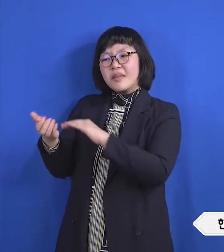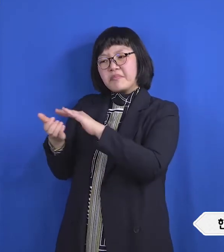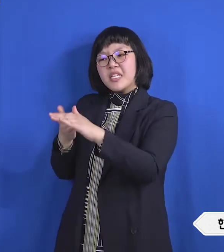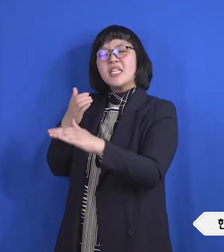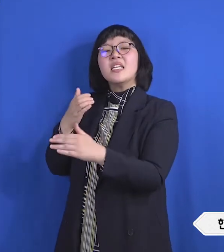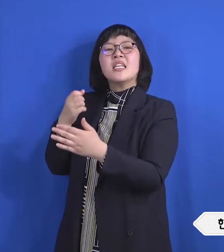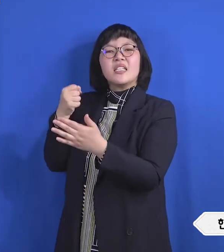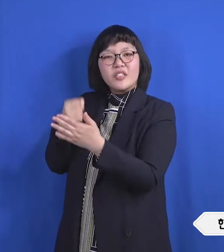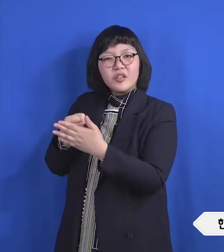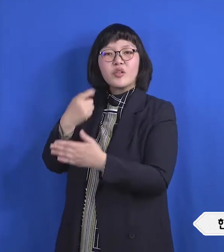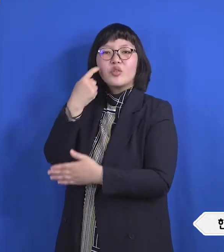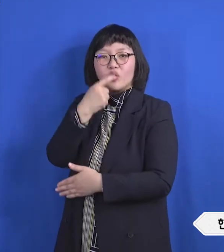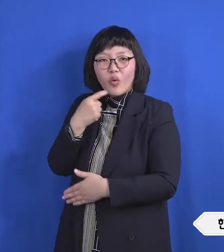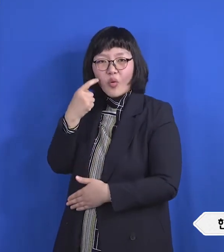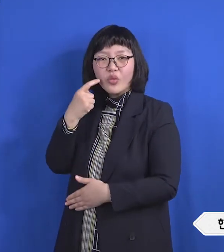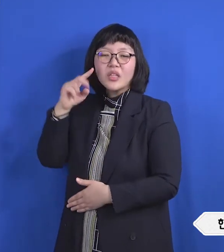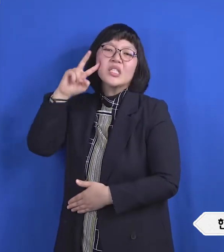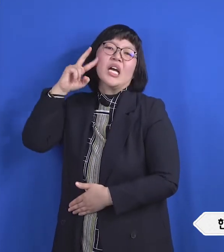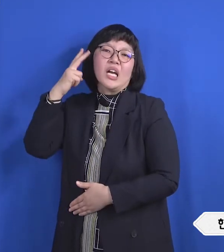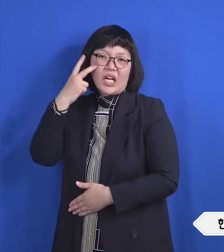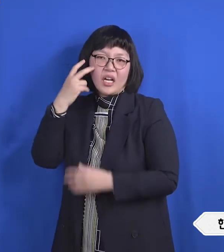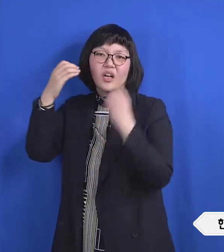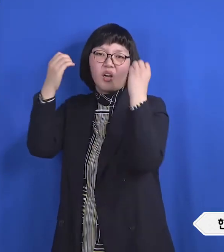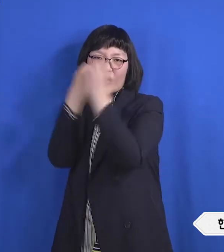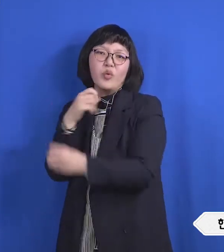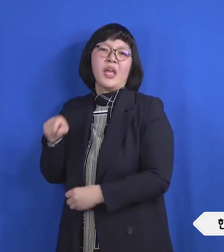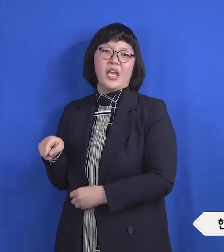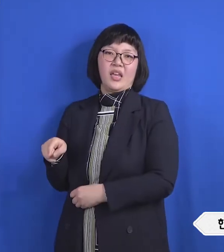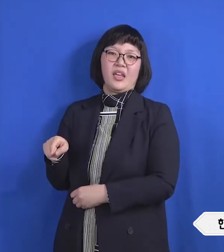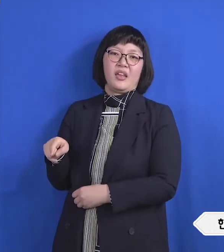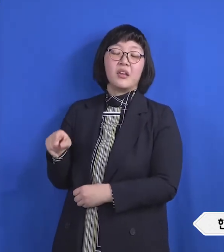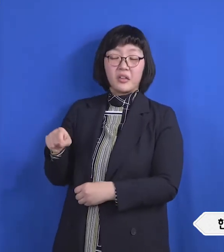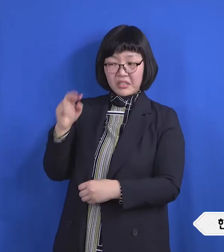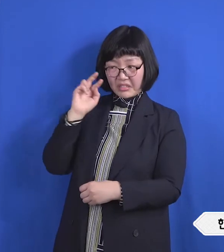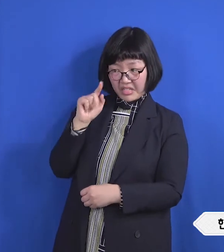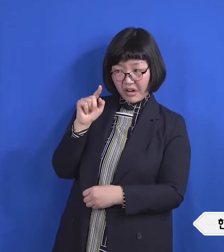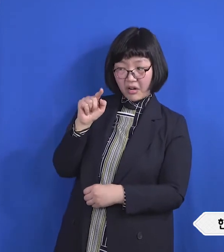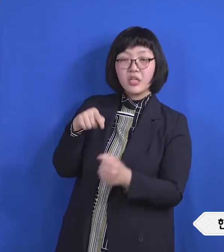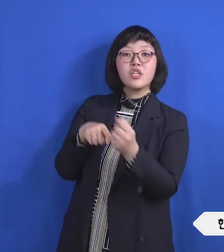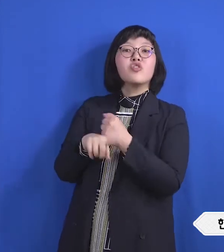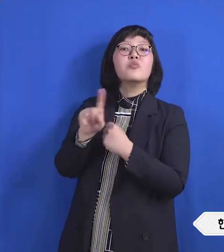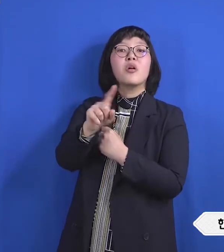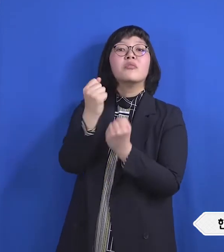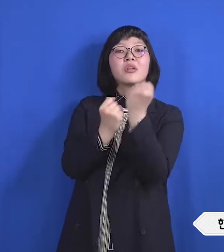됩니다. 자, 그것이 잘못이라는 것을 여러분 설명을 해 보십시오.